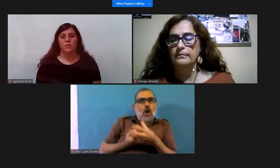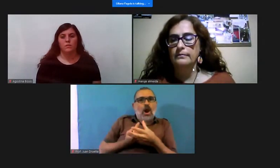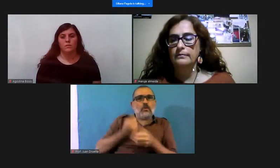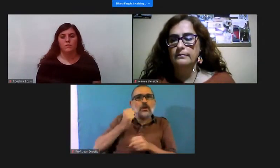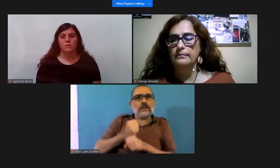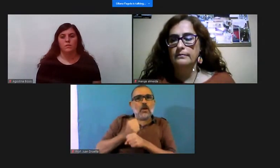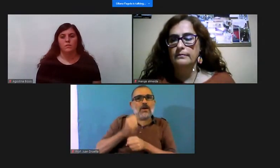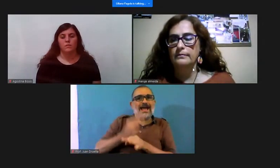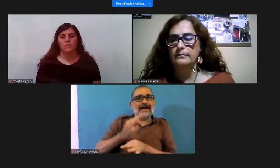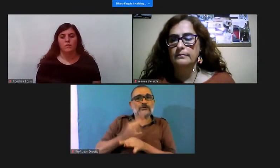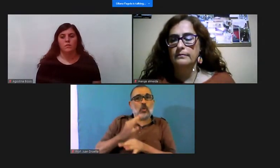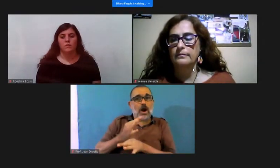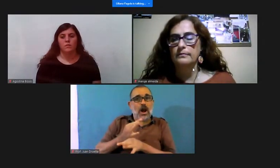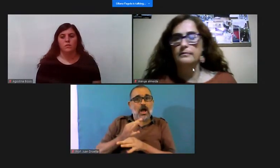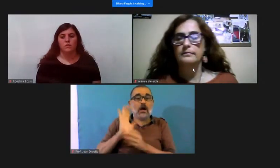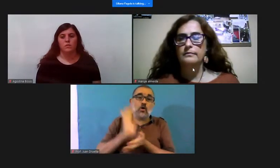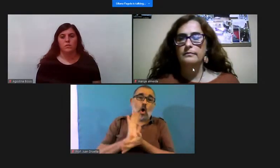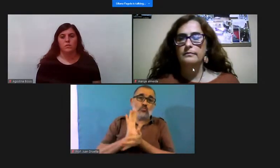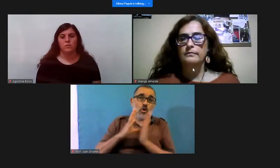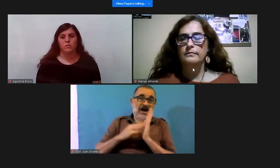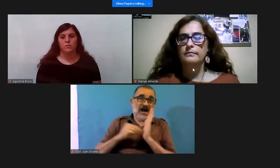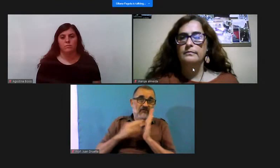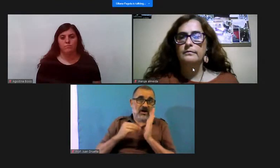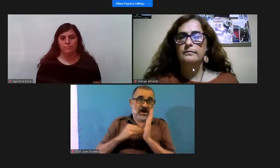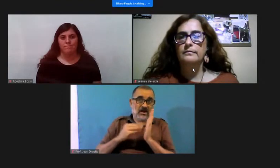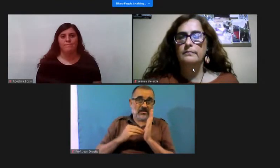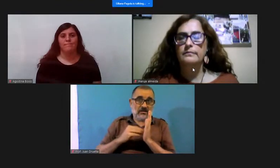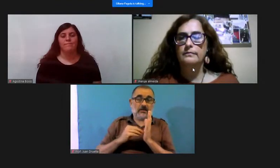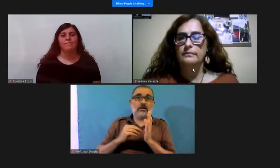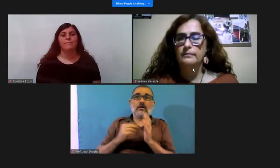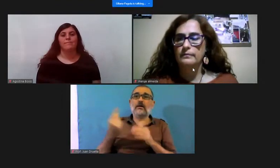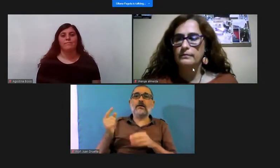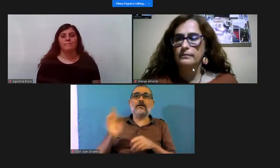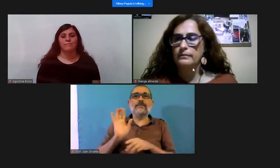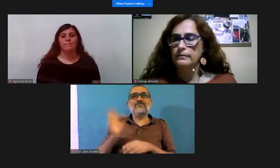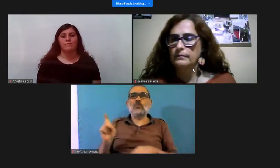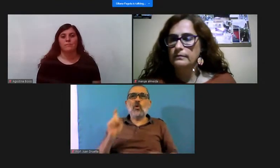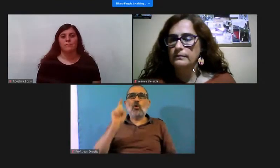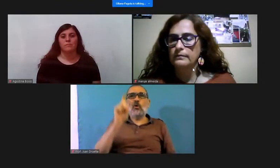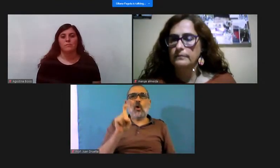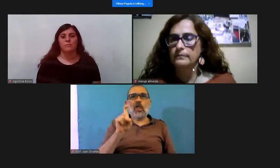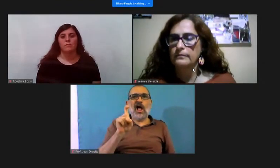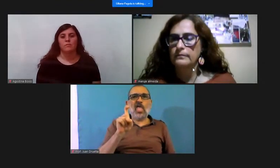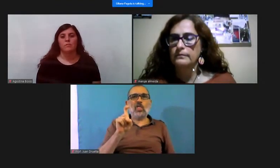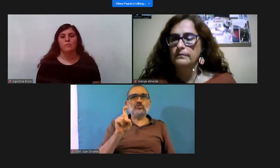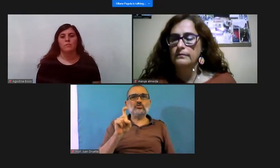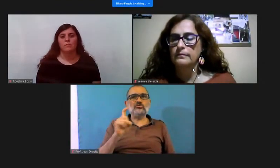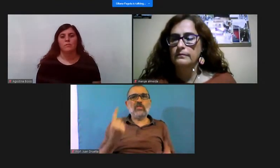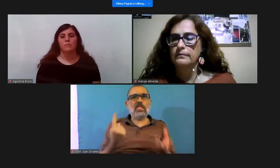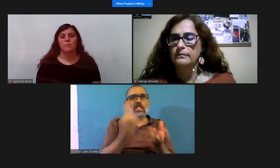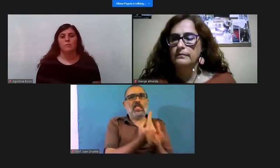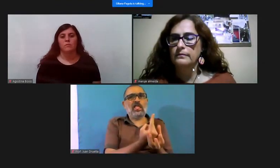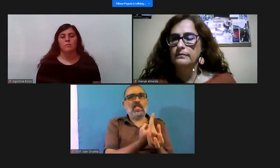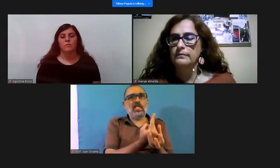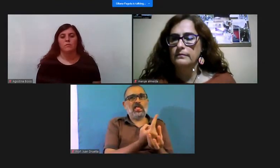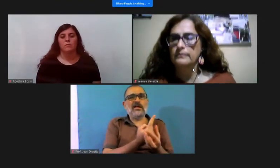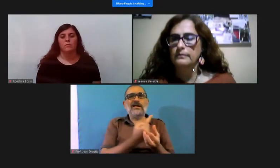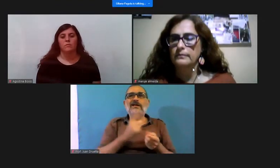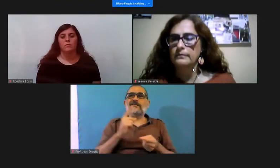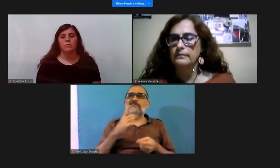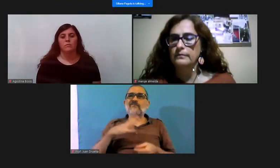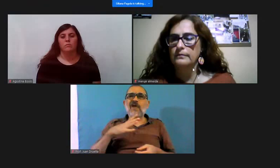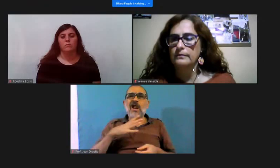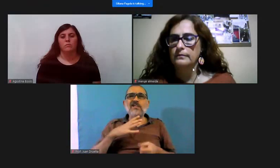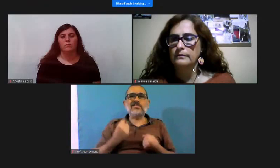en realidad no incorporaron todos los conocimientos, y después vuelven a trabajar a la escuela como referentes. Entonces están